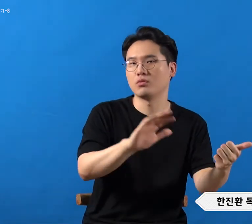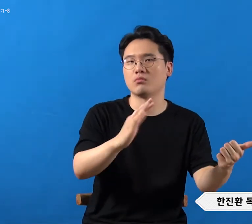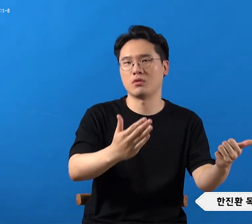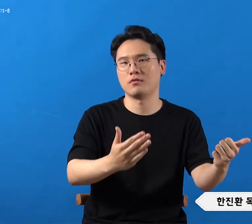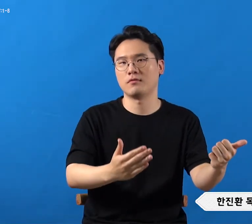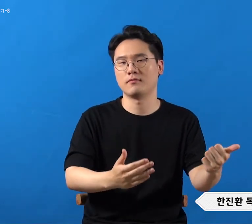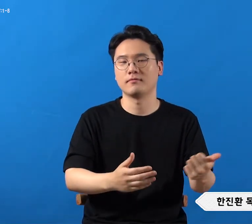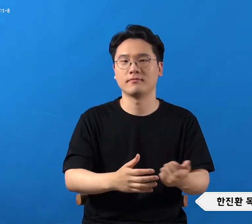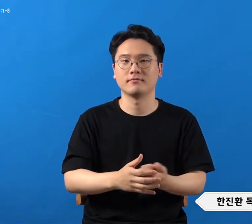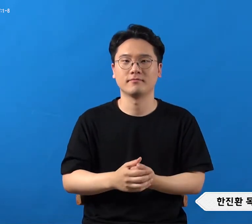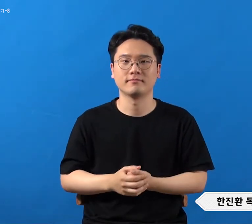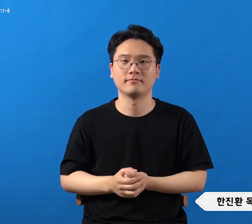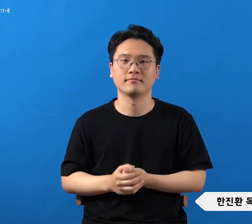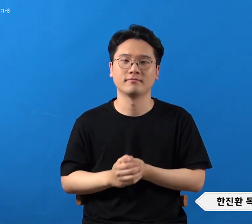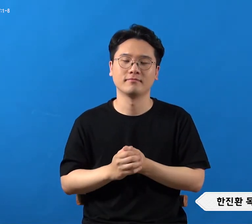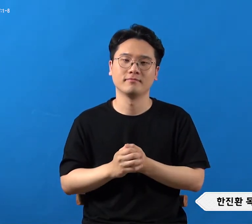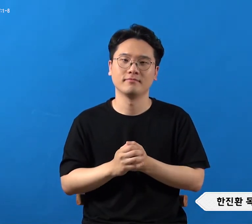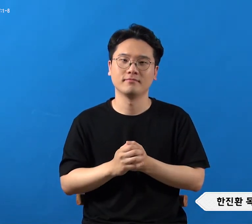말라 죽어버린 것이죠.